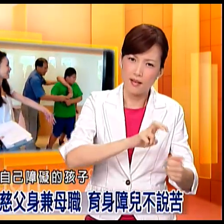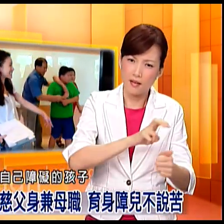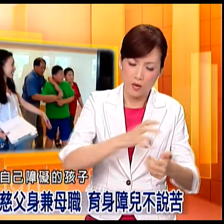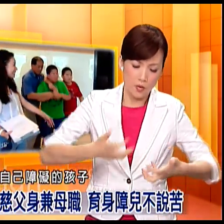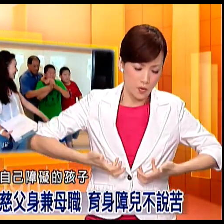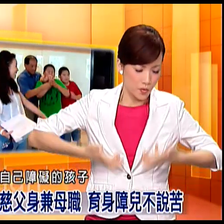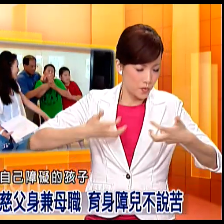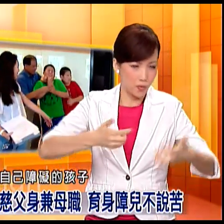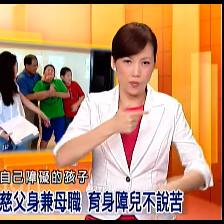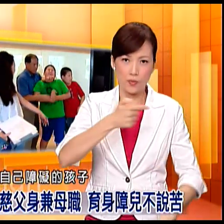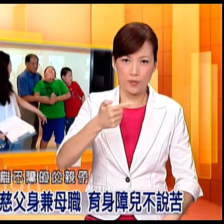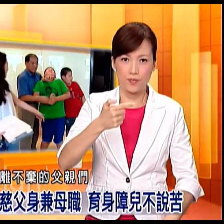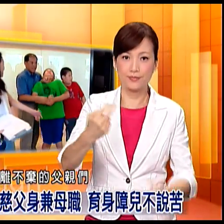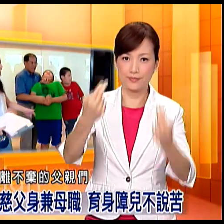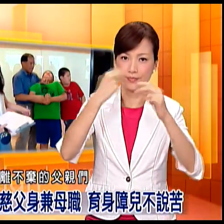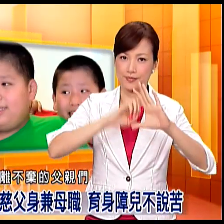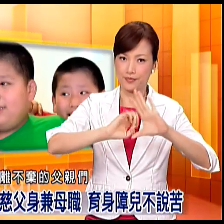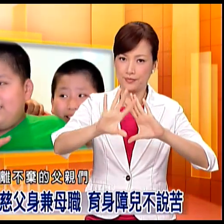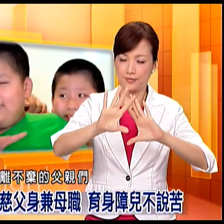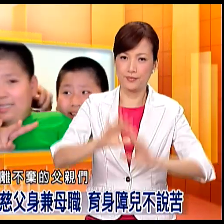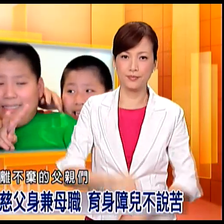碍的孩子不离不弃的父亲们。